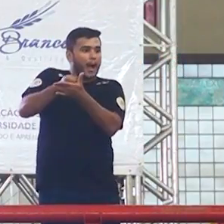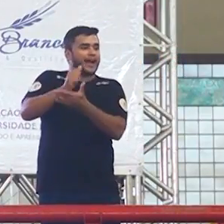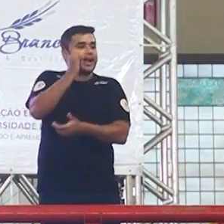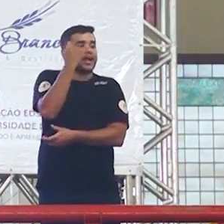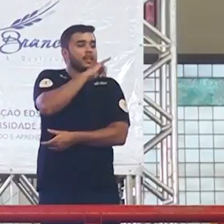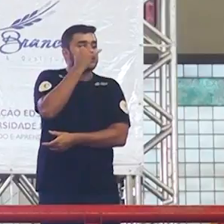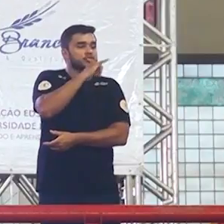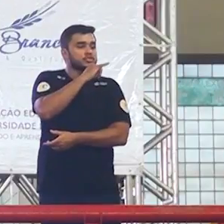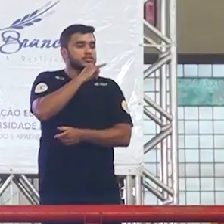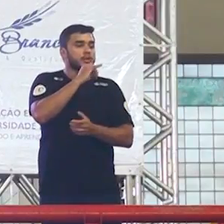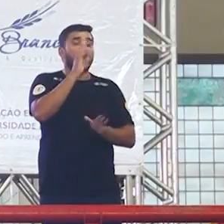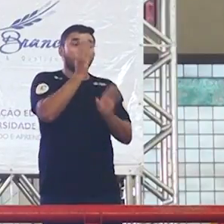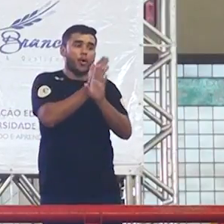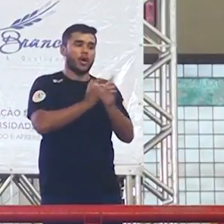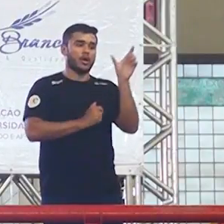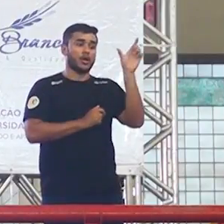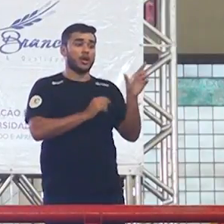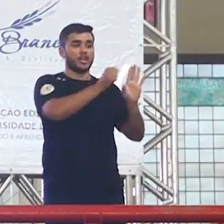um ano.